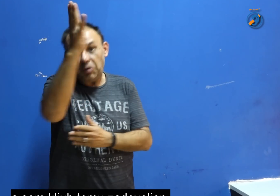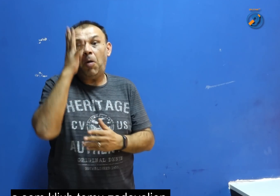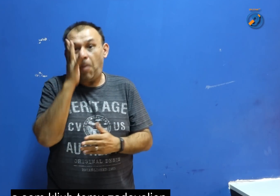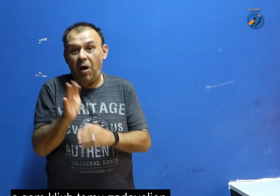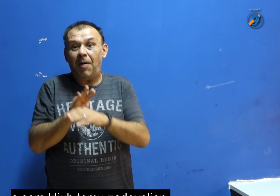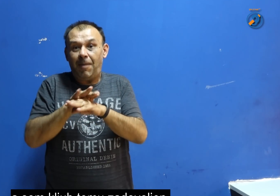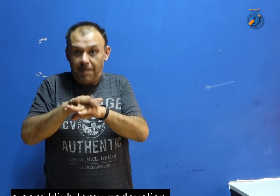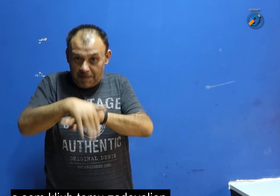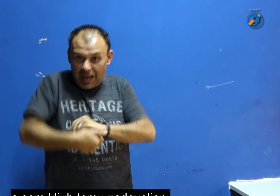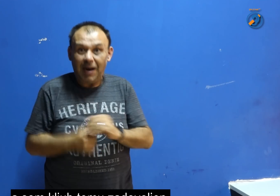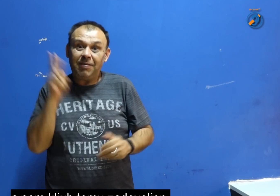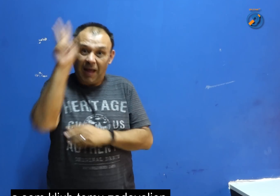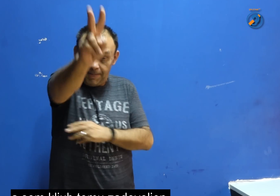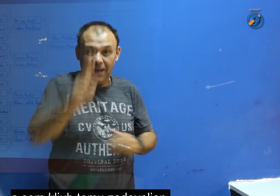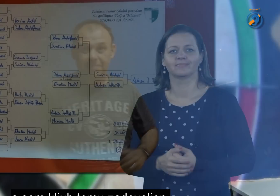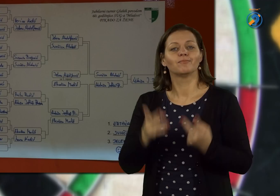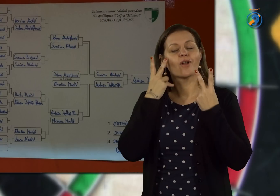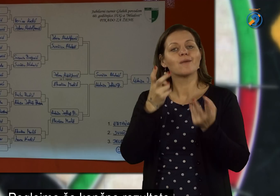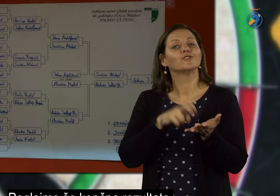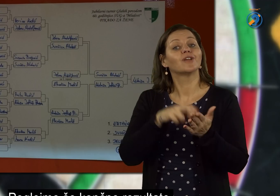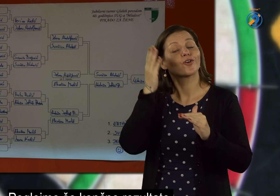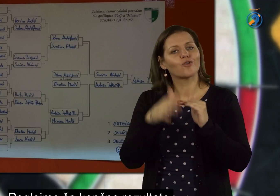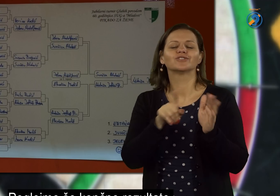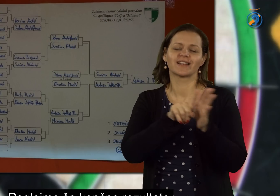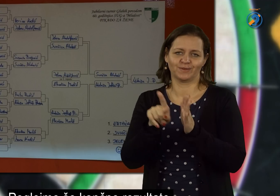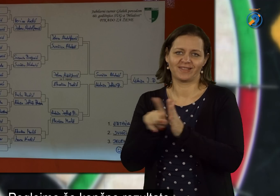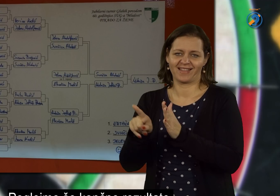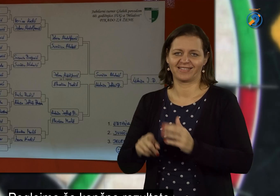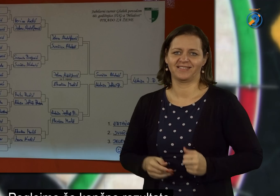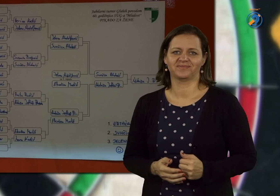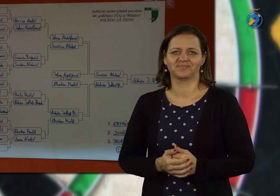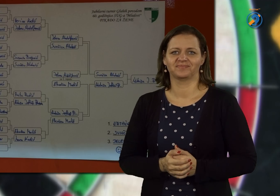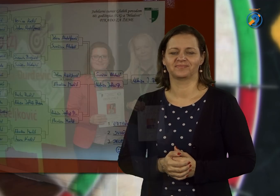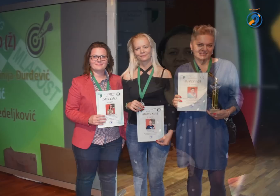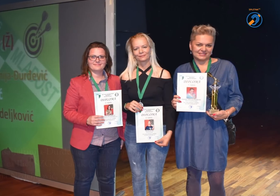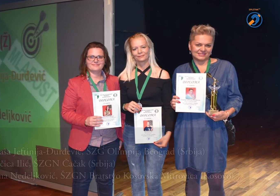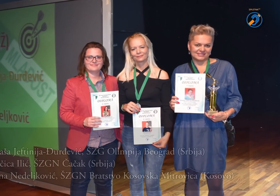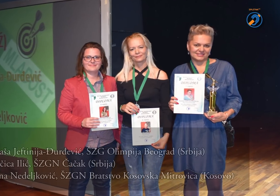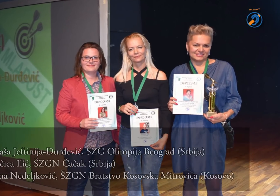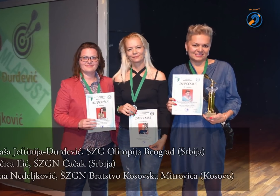Poglejmo še končne rezultate.